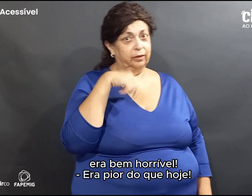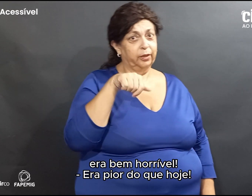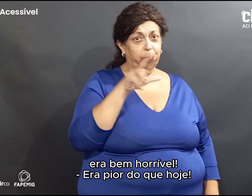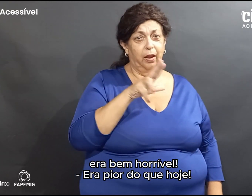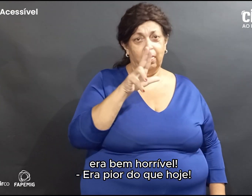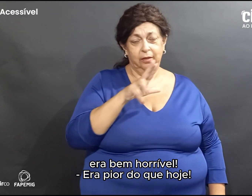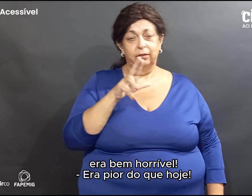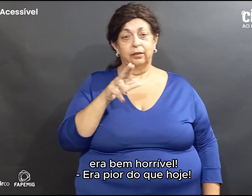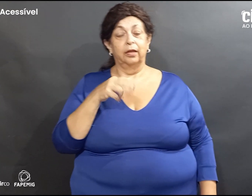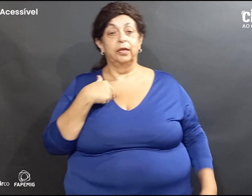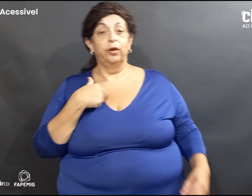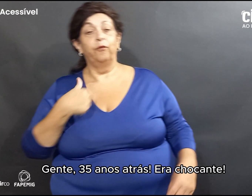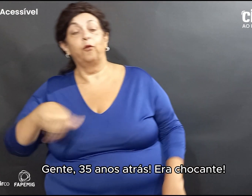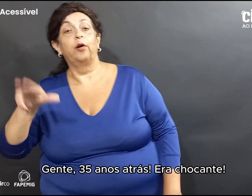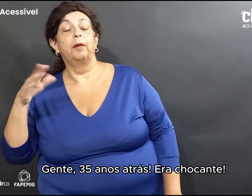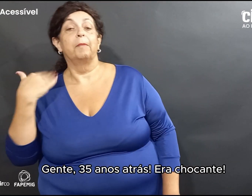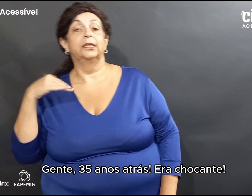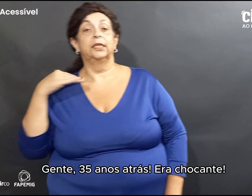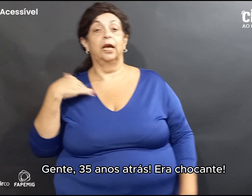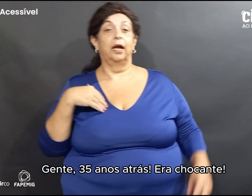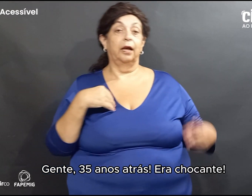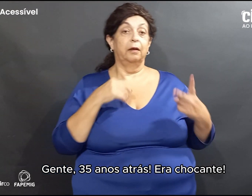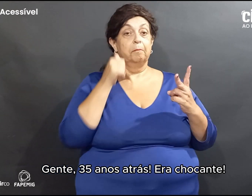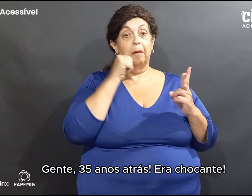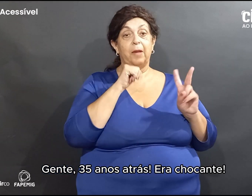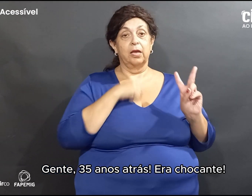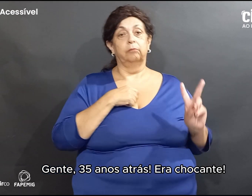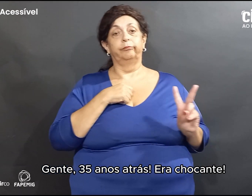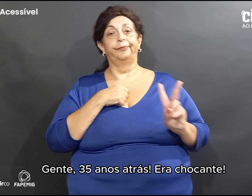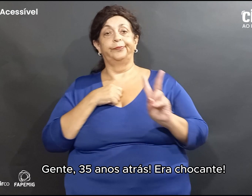tinha- pior do que hoje, né? Gente, 35 anos atrás, tá? Era chocante.